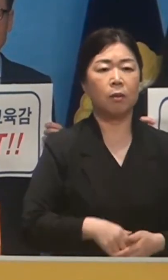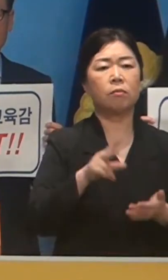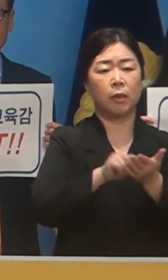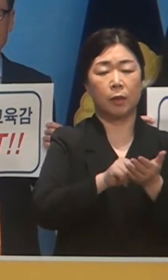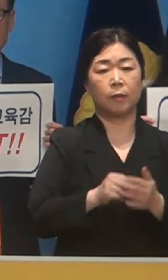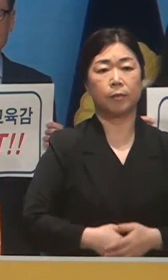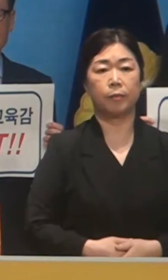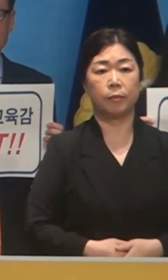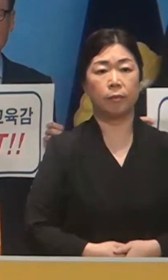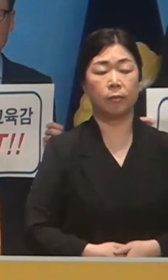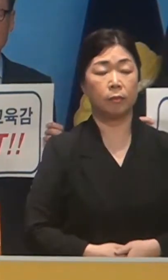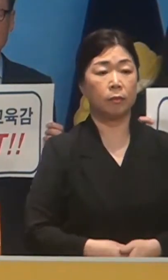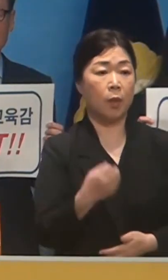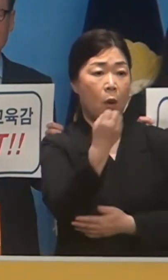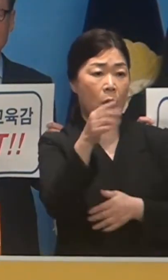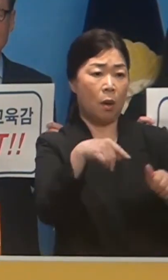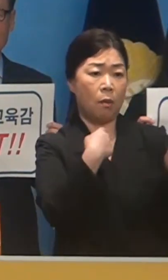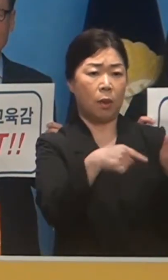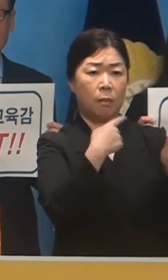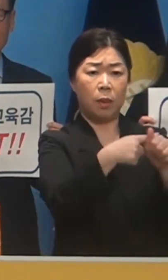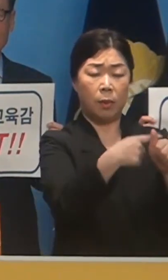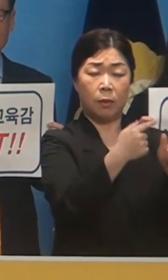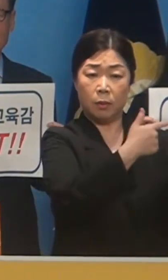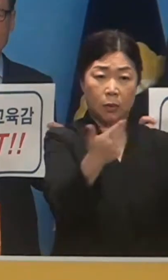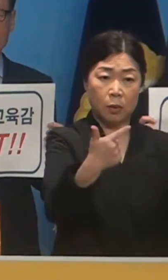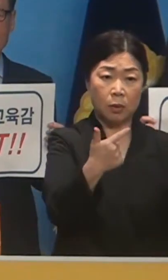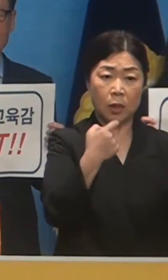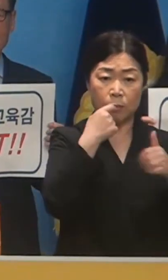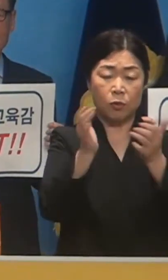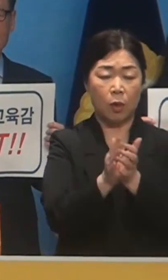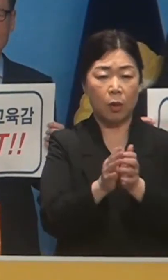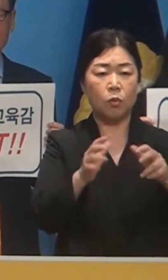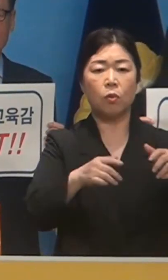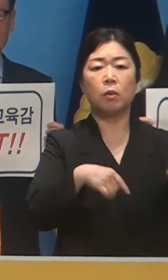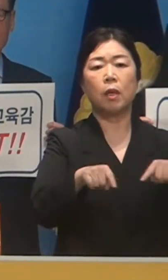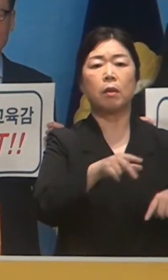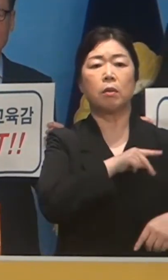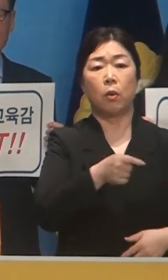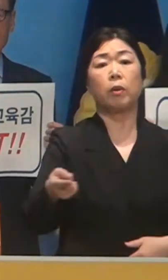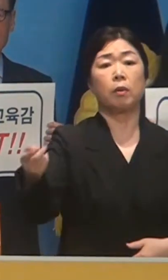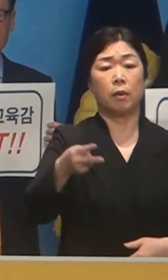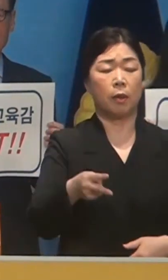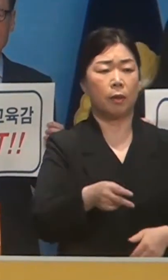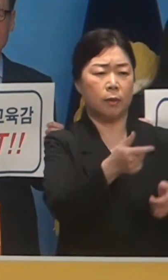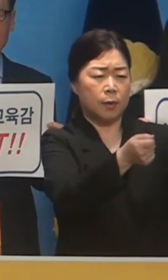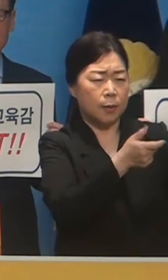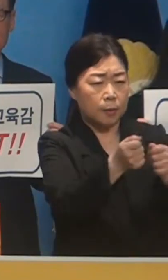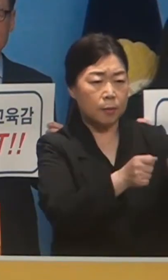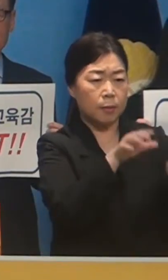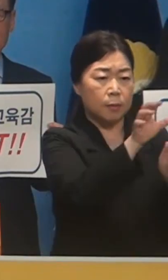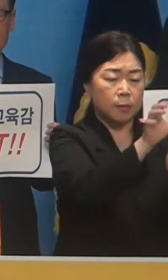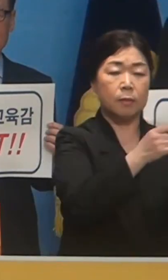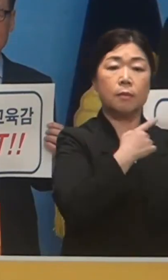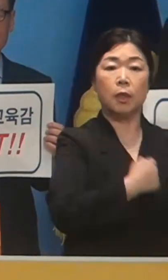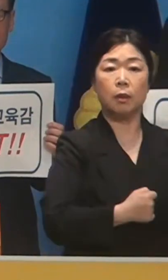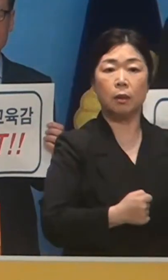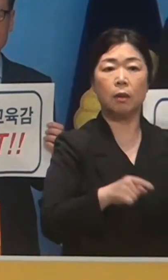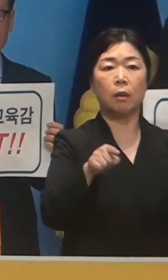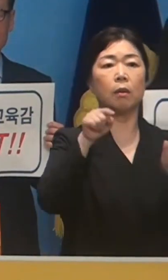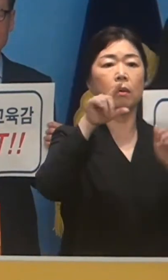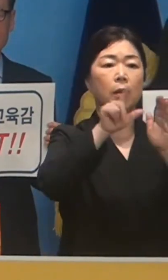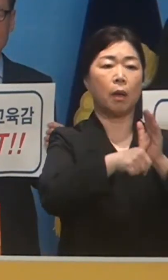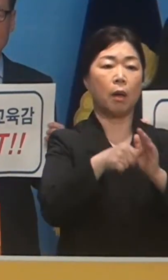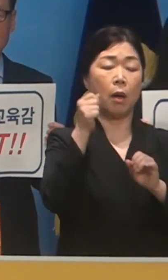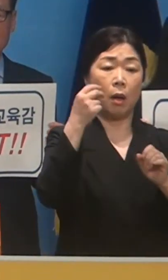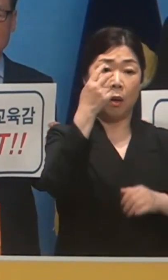비판을 시작하고 국정감사에서 민주당, 조국혁신당 의원들이 물어뜯고 그 과정에서 검정